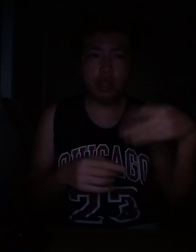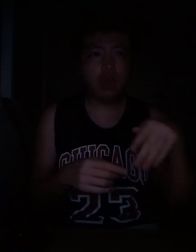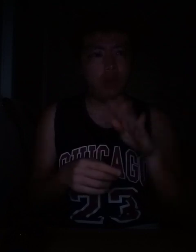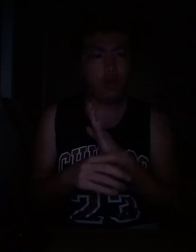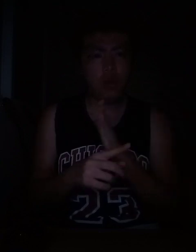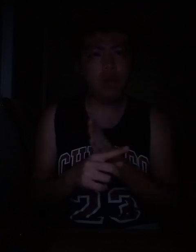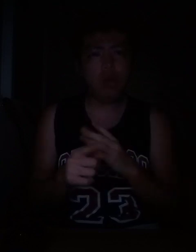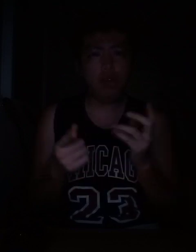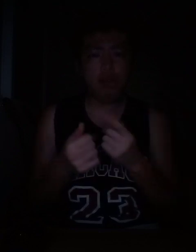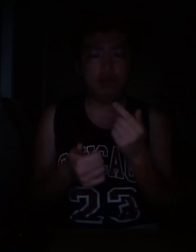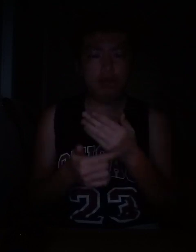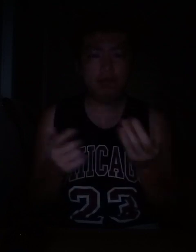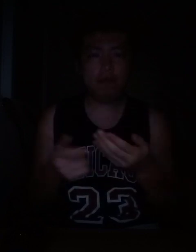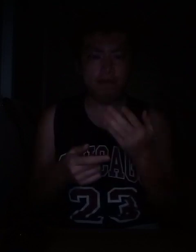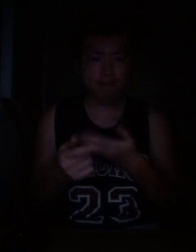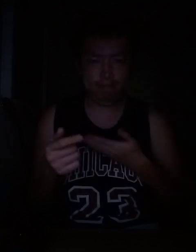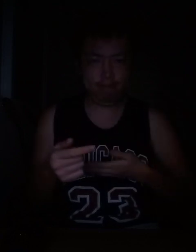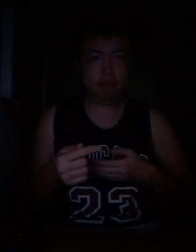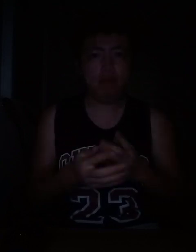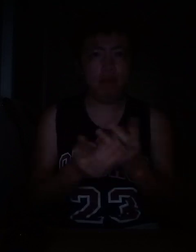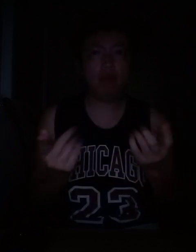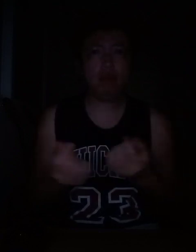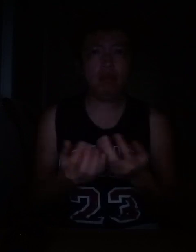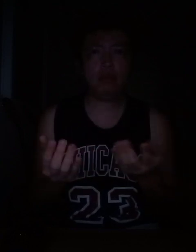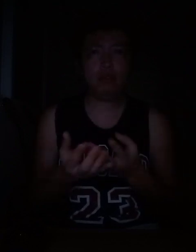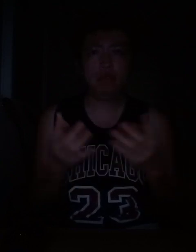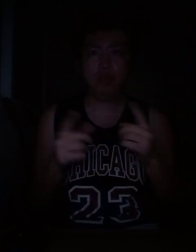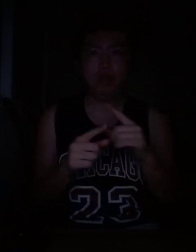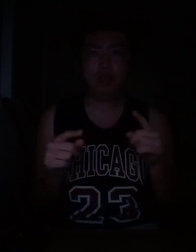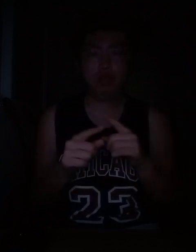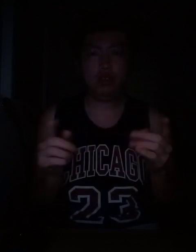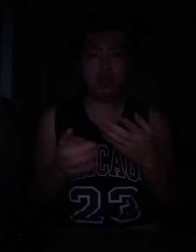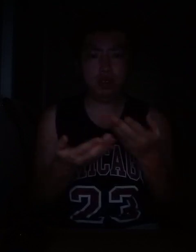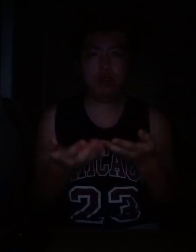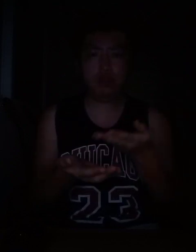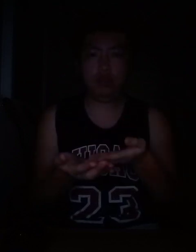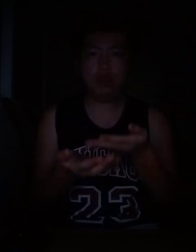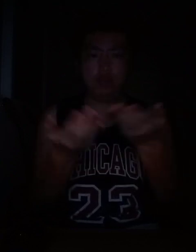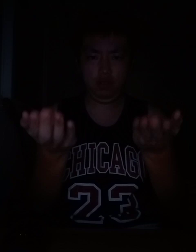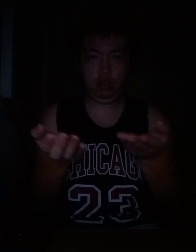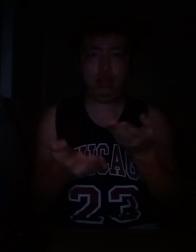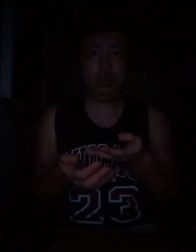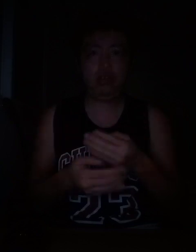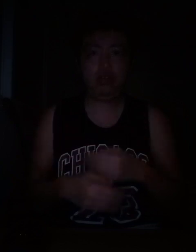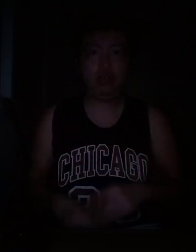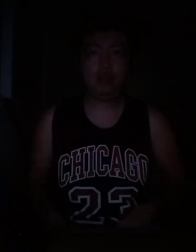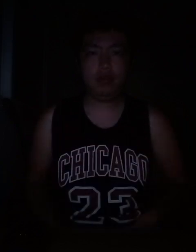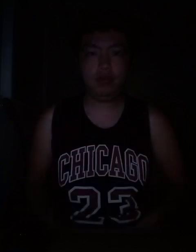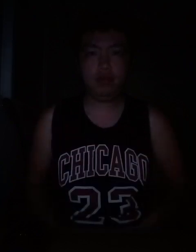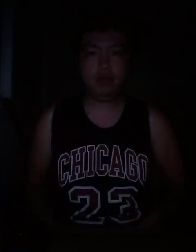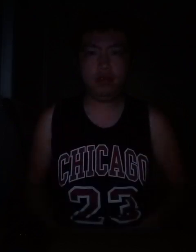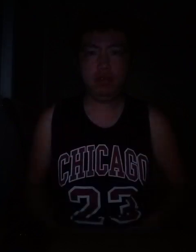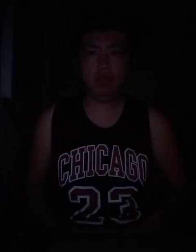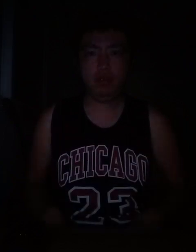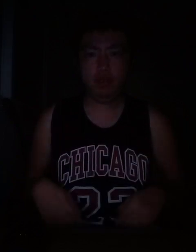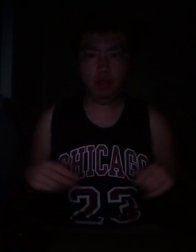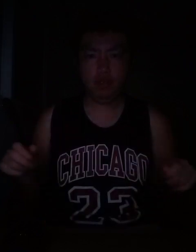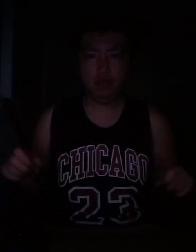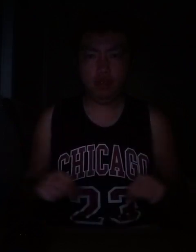없도록 미리미리 대비하셔야겠습니다. 그럼 먼저 부산항에 나가 있는 취재 기자 연결해 보겠습니다. 홍승현